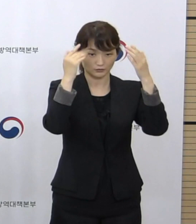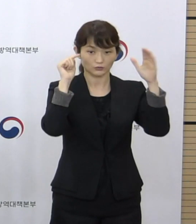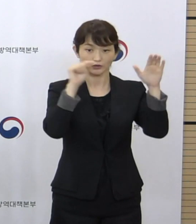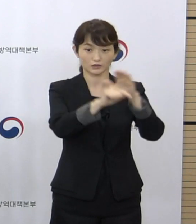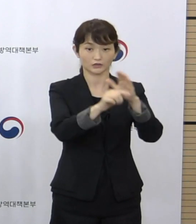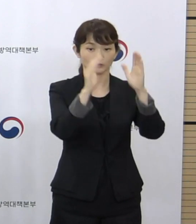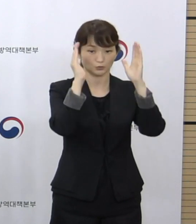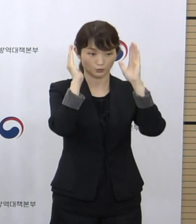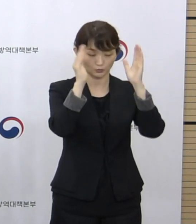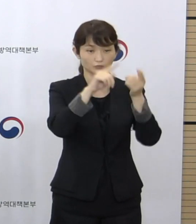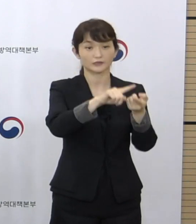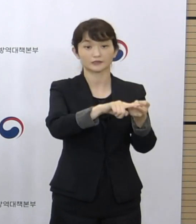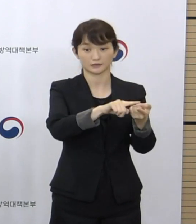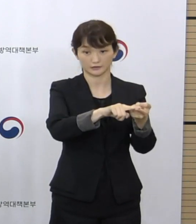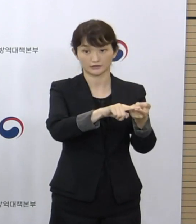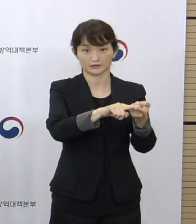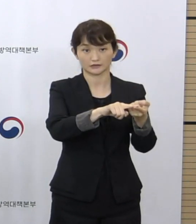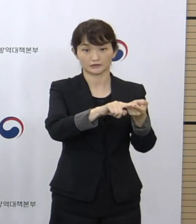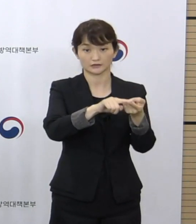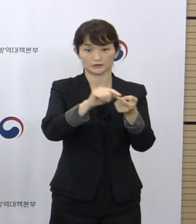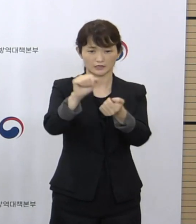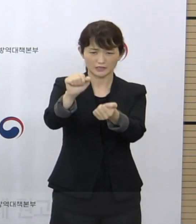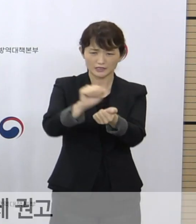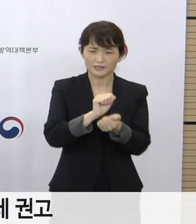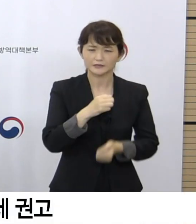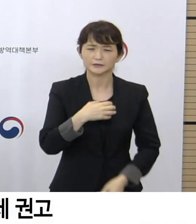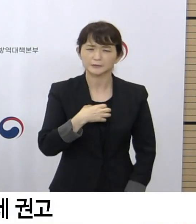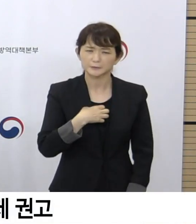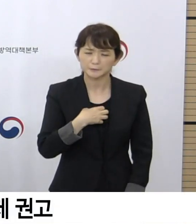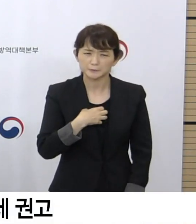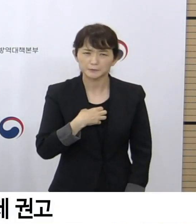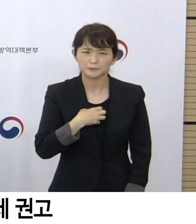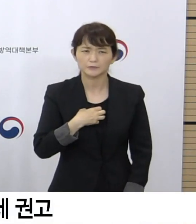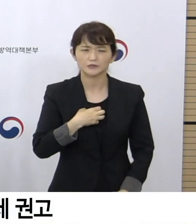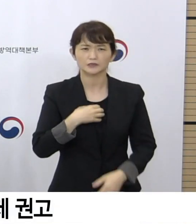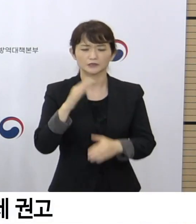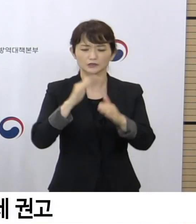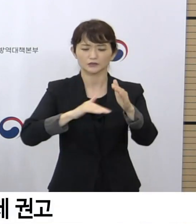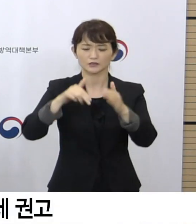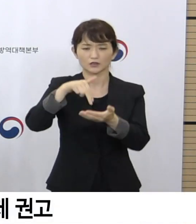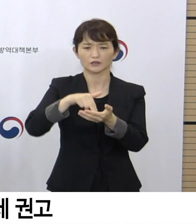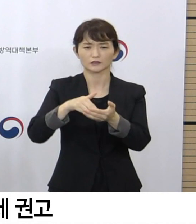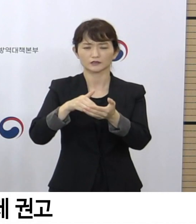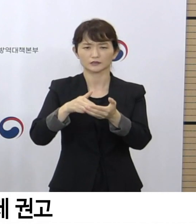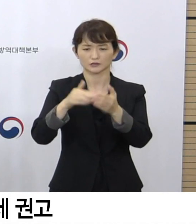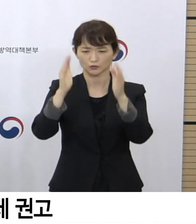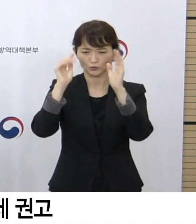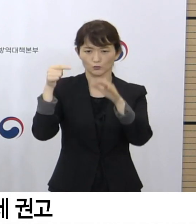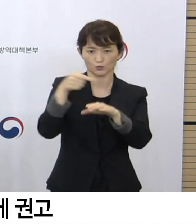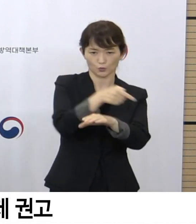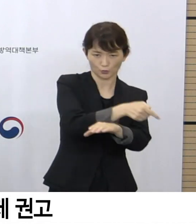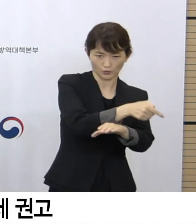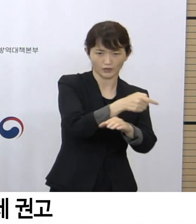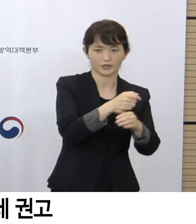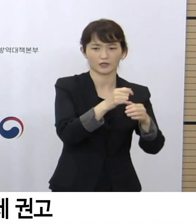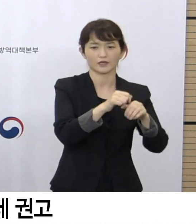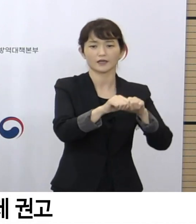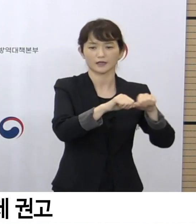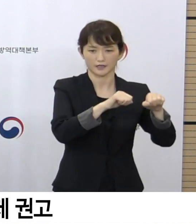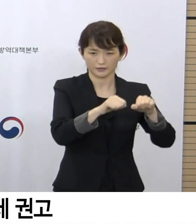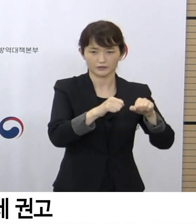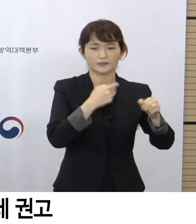유지하되 감염 위험을 높일 수 있는 비교과 활동, 체험 활동, 야외 수업